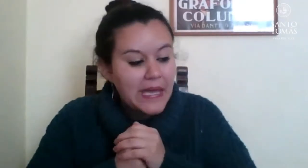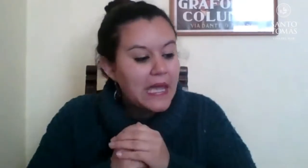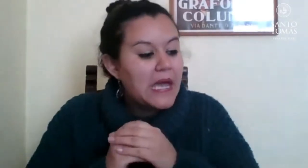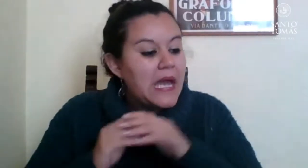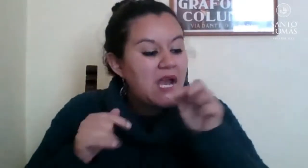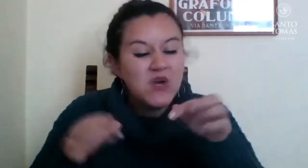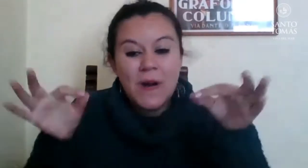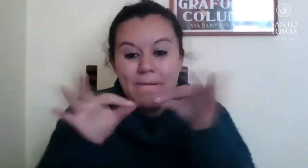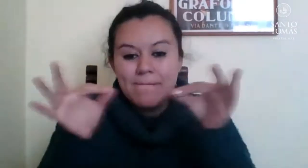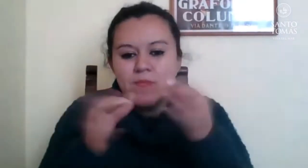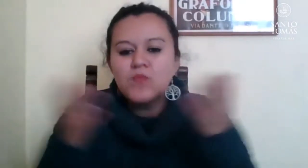Entonces,